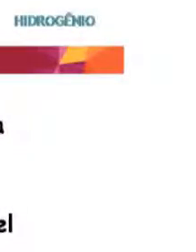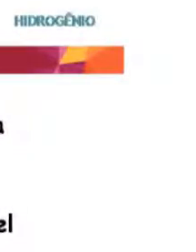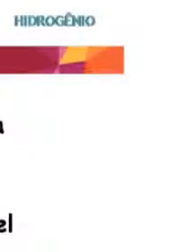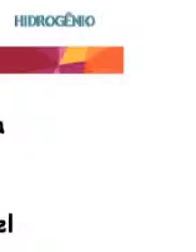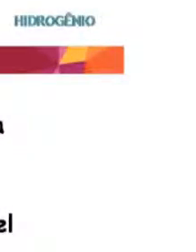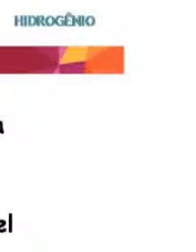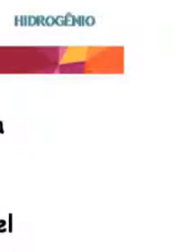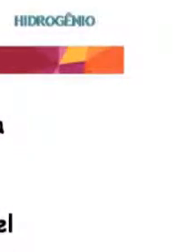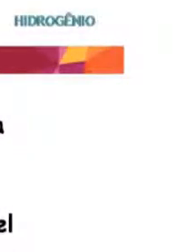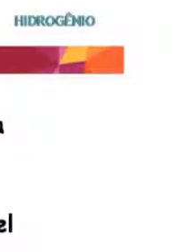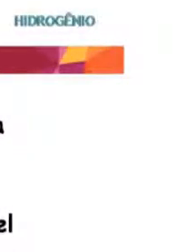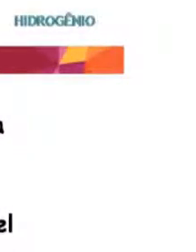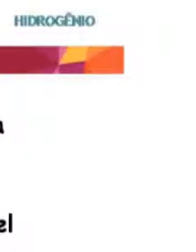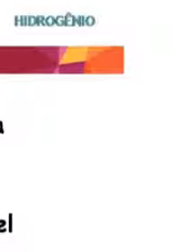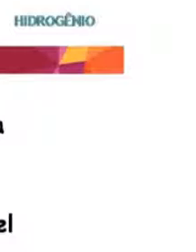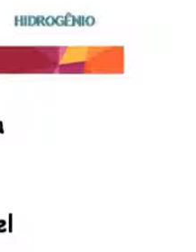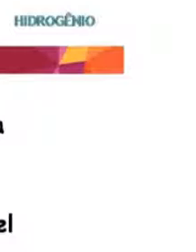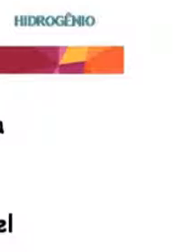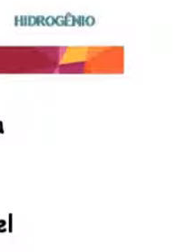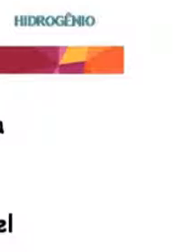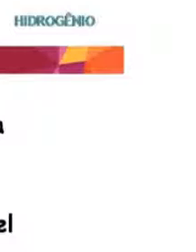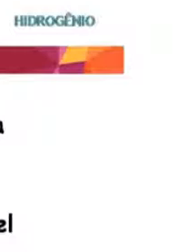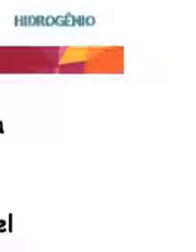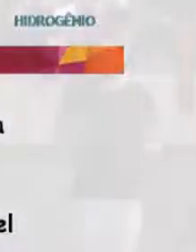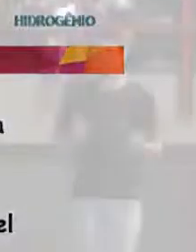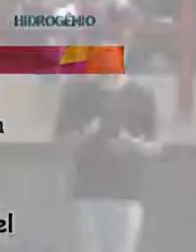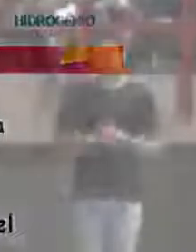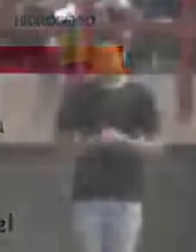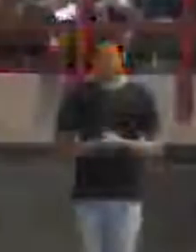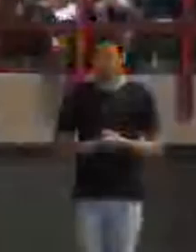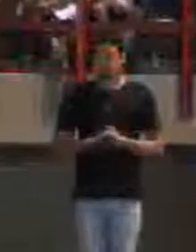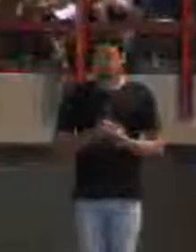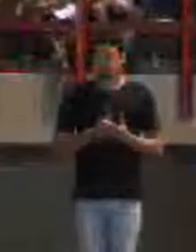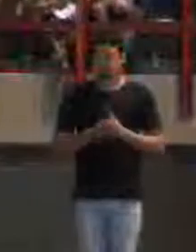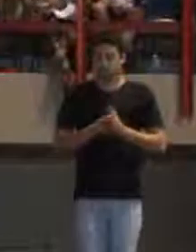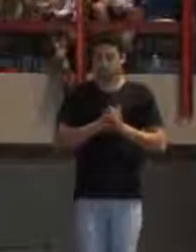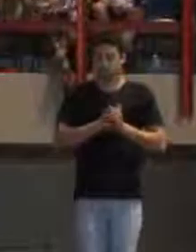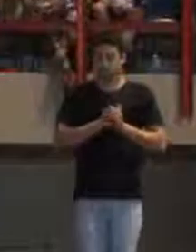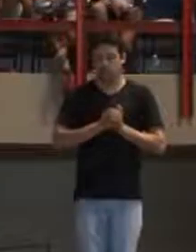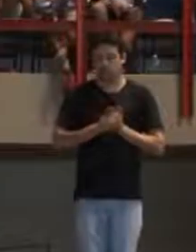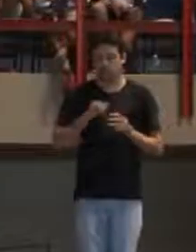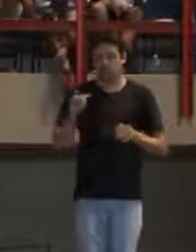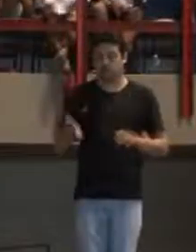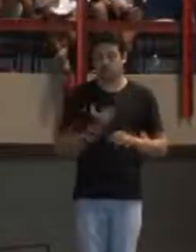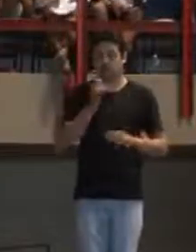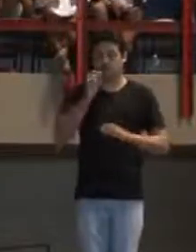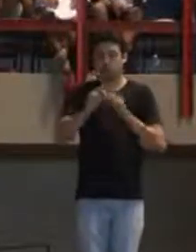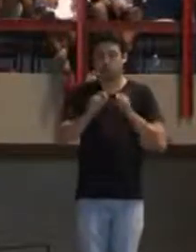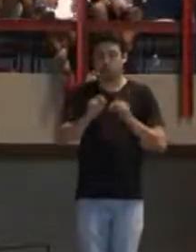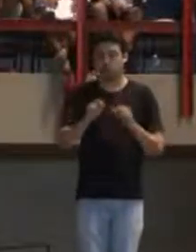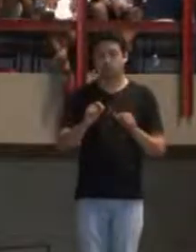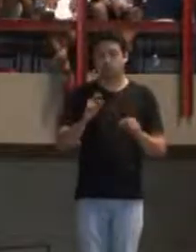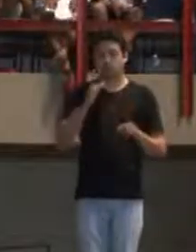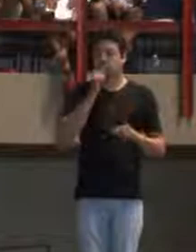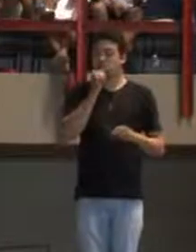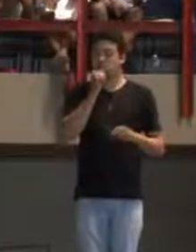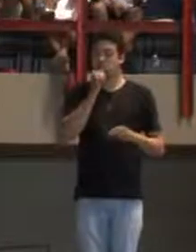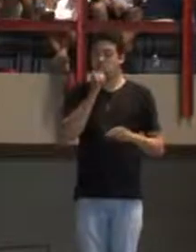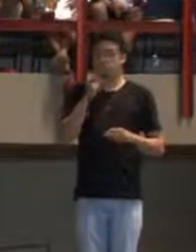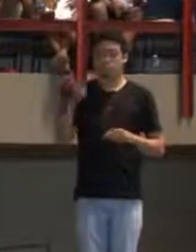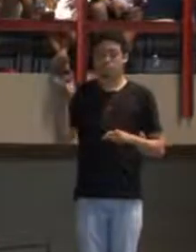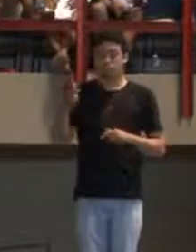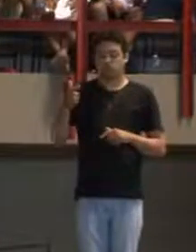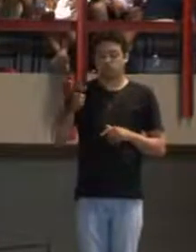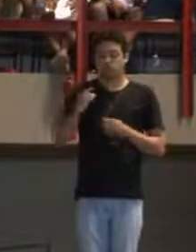produzir hidrogênio a partir da água, tá? Qual é a vantagem, então? Primeiro, a água é